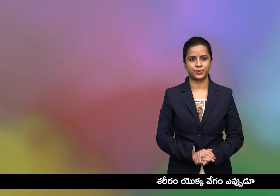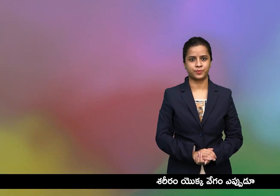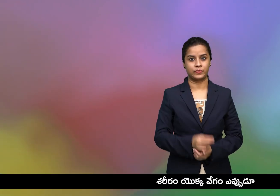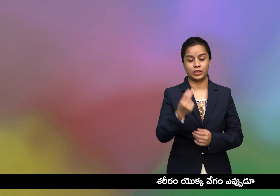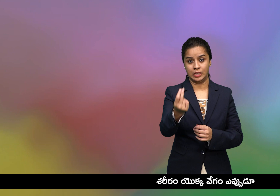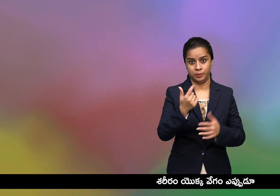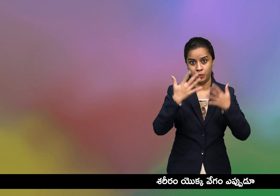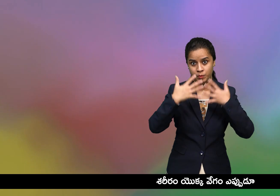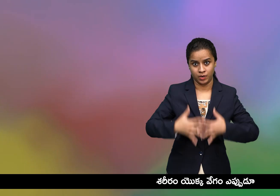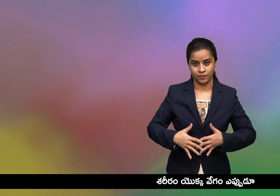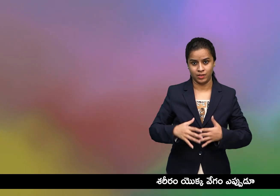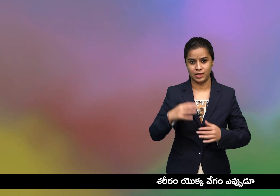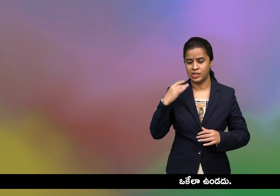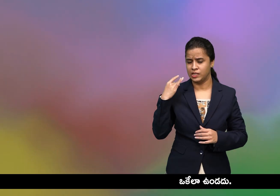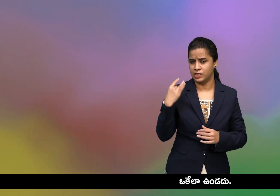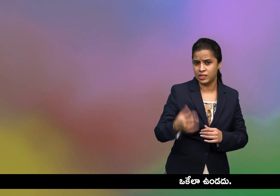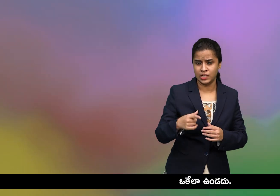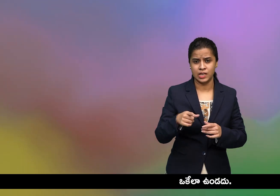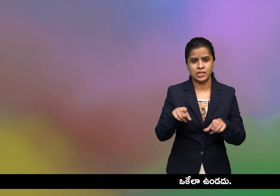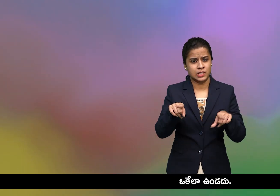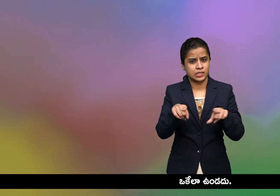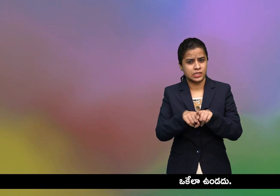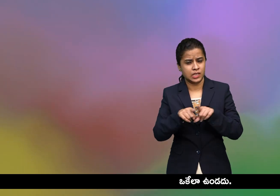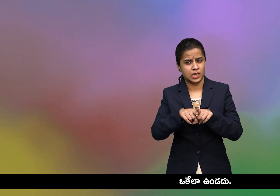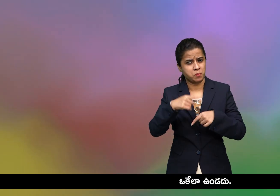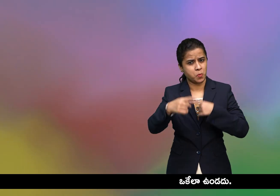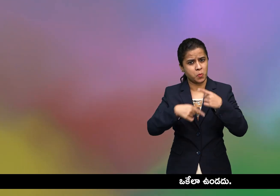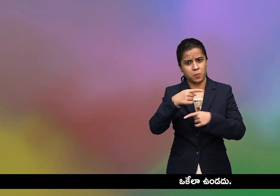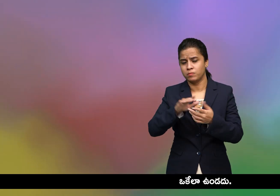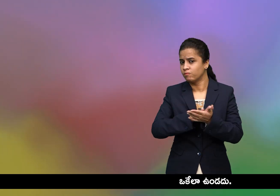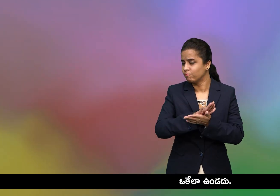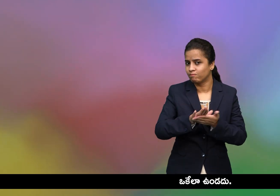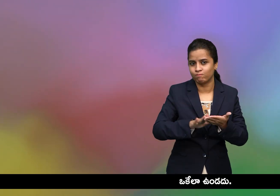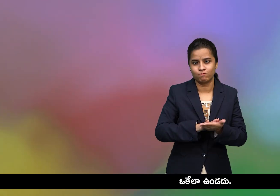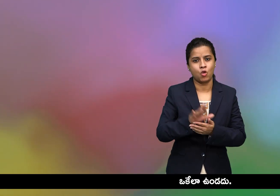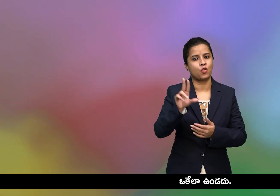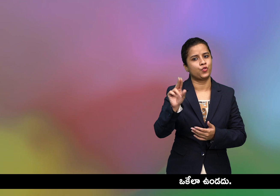శరీరం యొక్క వేగం ఎప్పుడూ ఒకేలా ఉండదు.